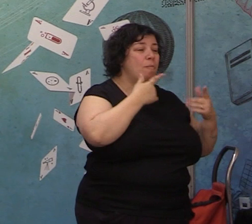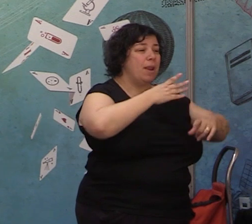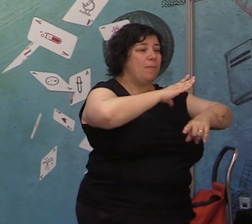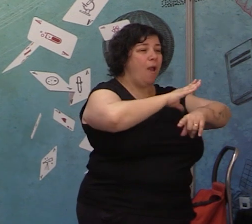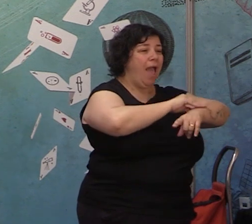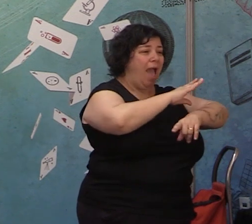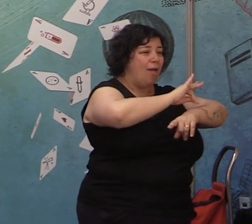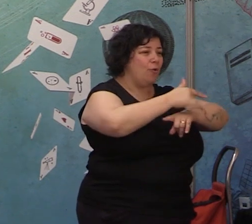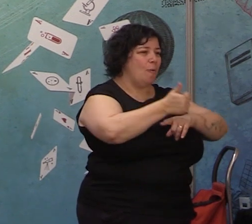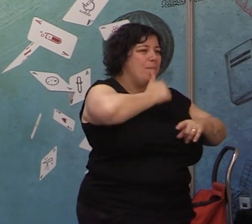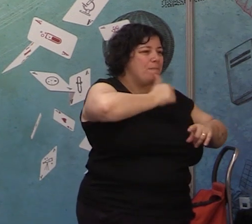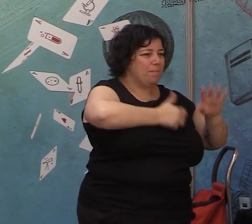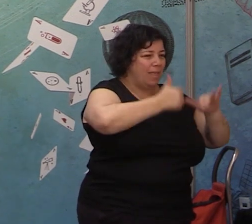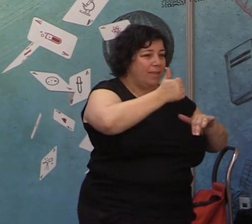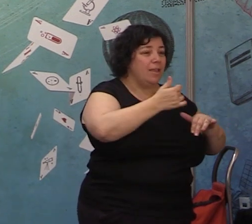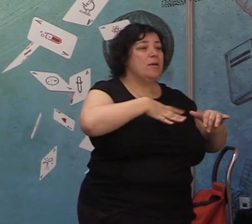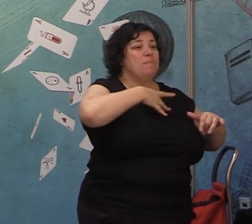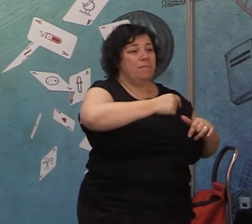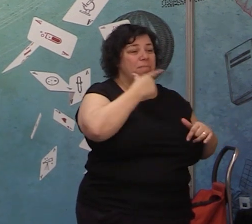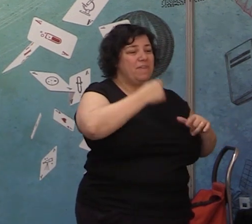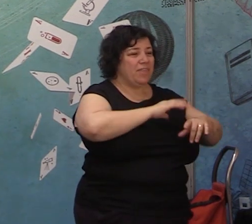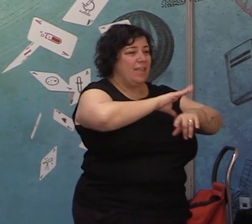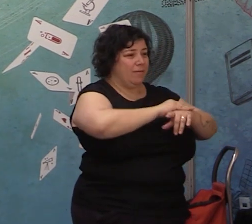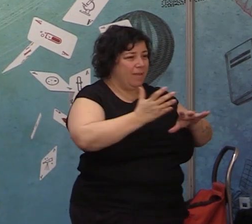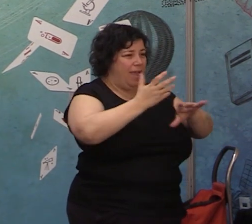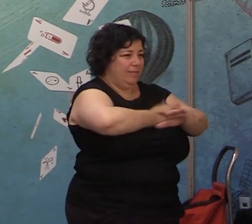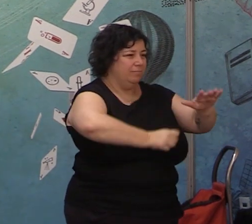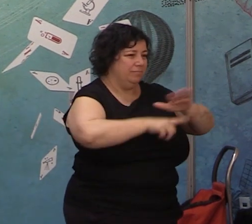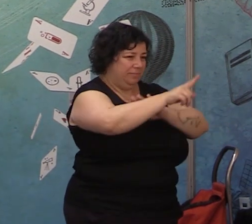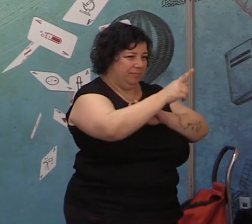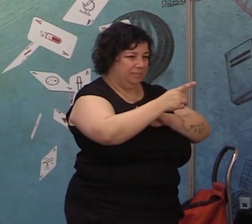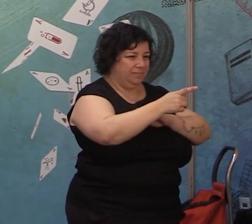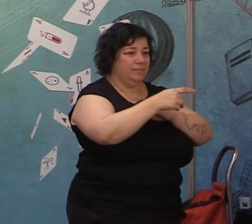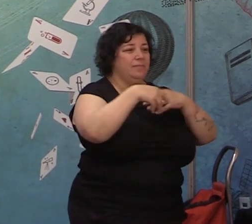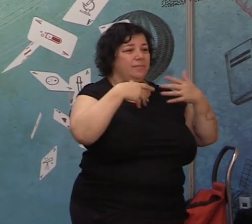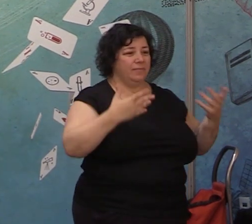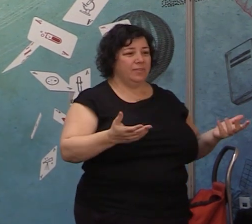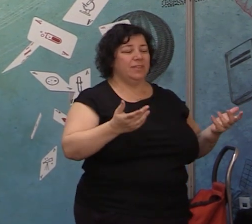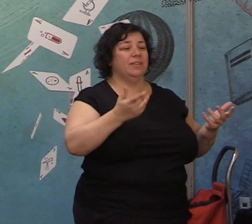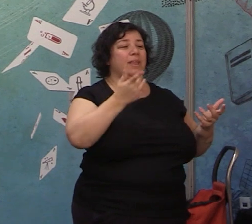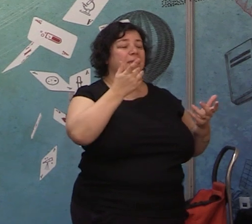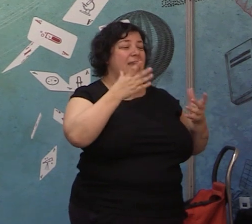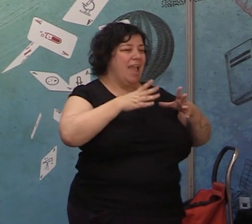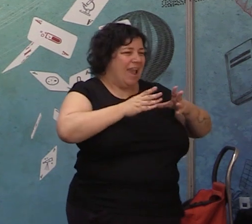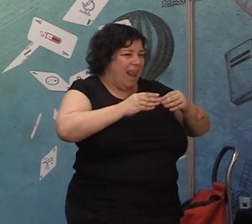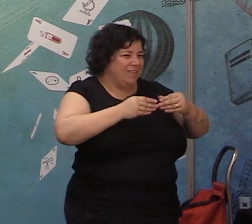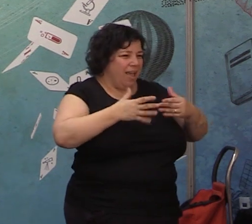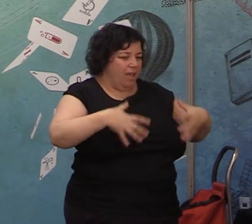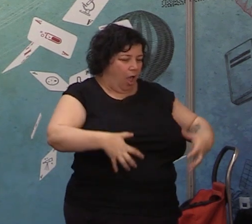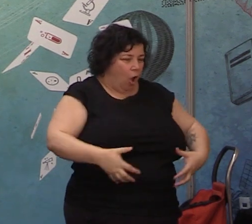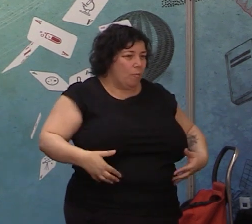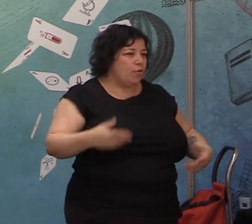insulina, por lo que pueden ser más tendentes a desarrollar diabetes más precozmente. Suelen acumular más grasa en los